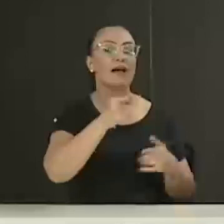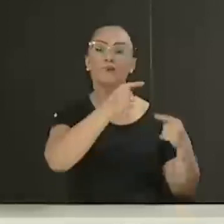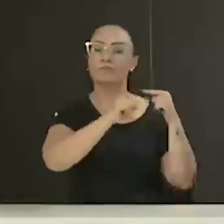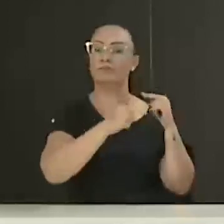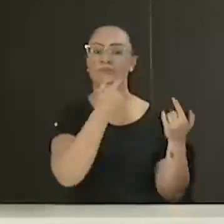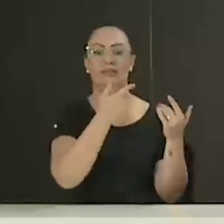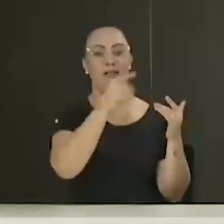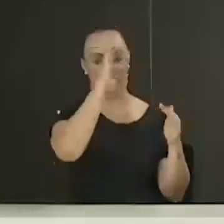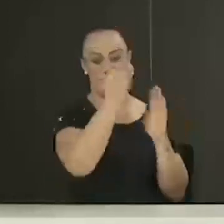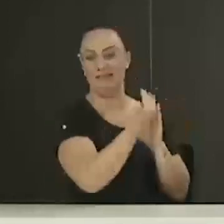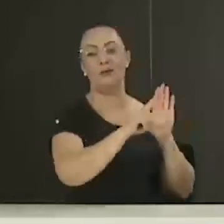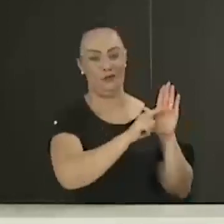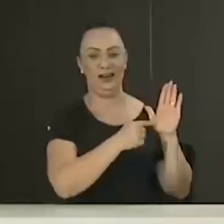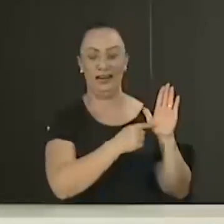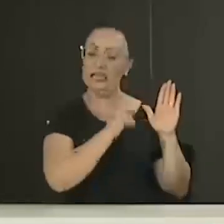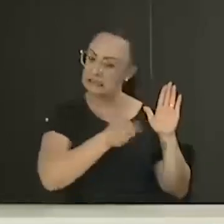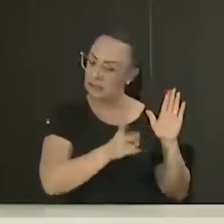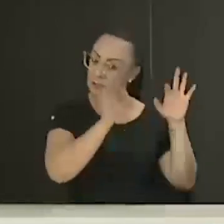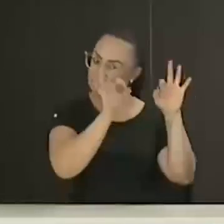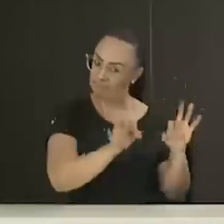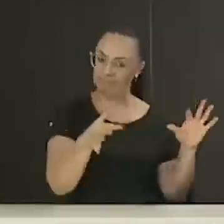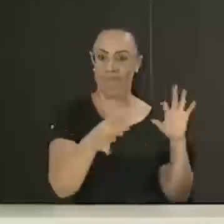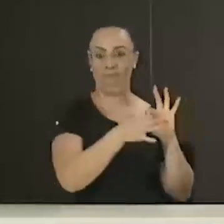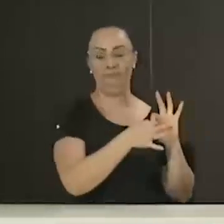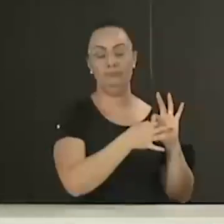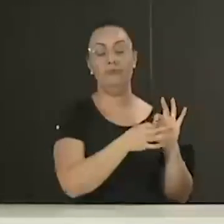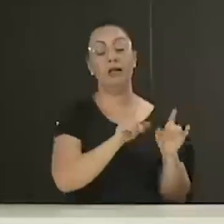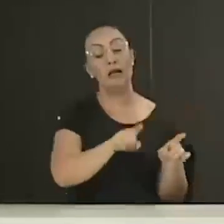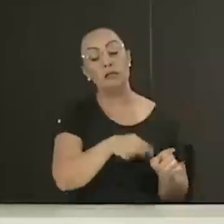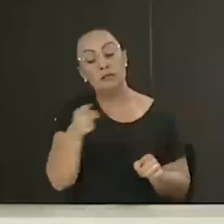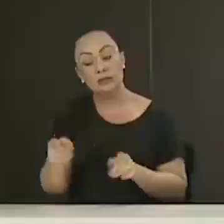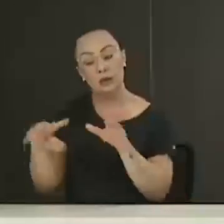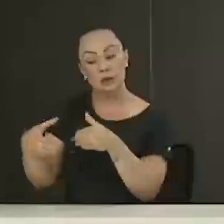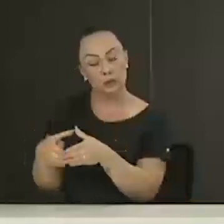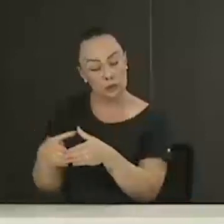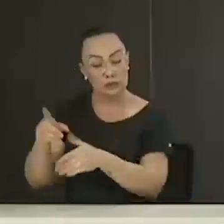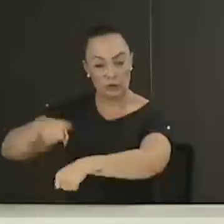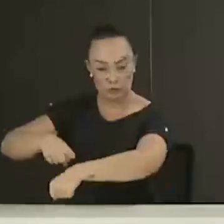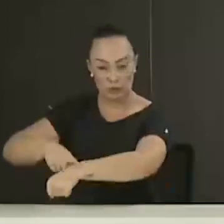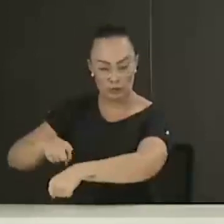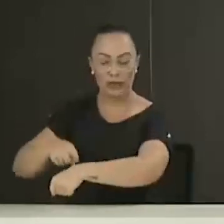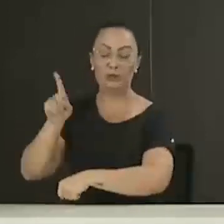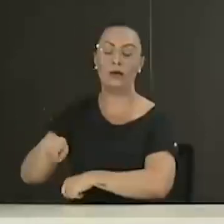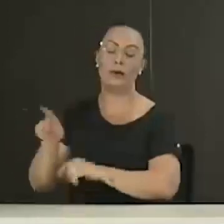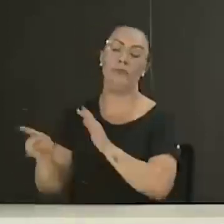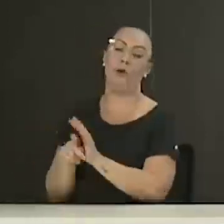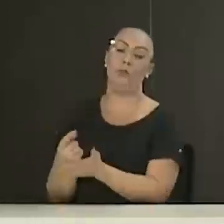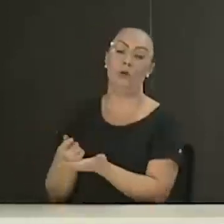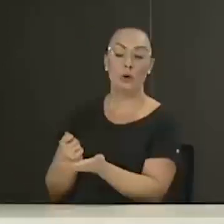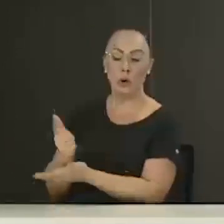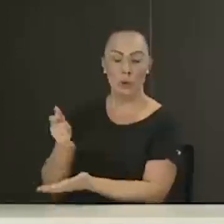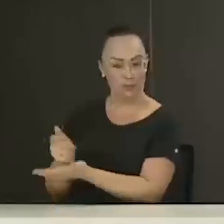é a transparência nós estamos aí o câmbio na parte de compras aí você tem as despesas de capital e despesa de custeio